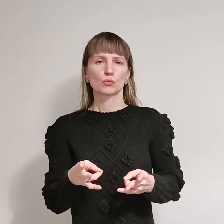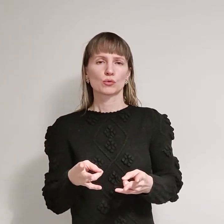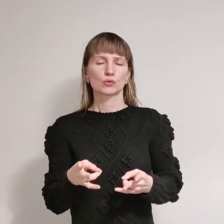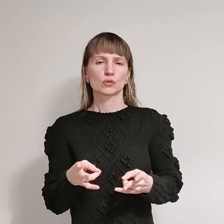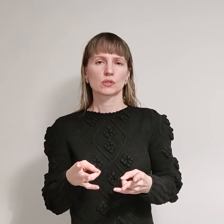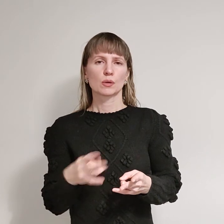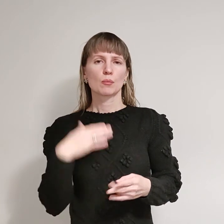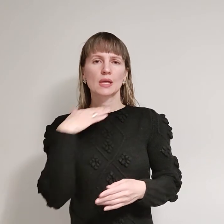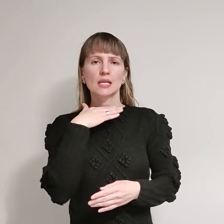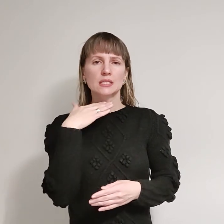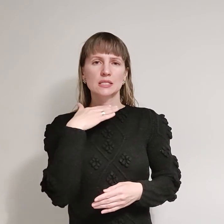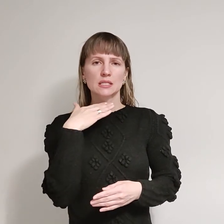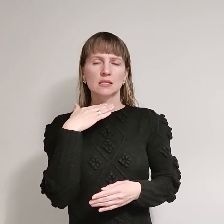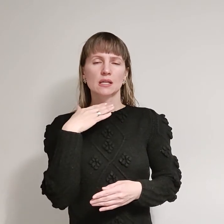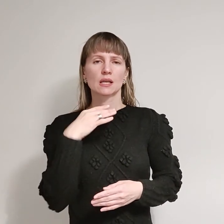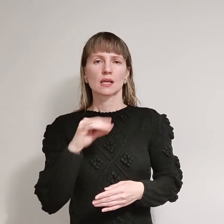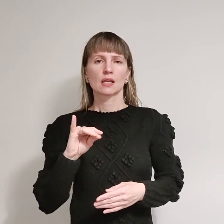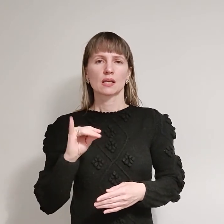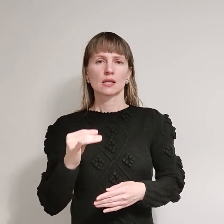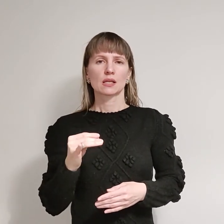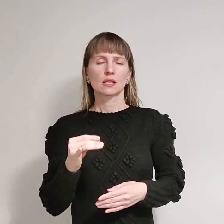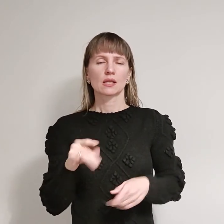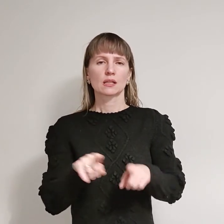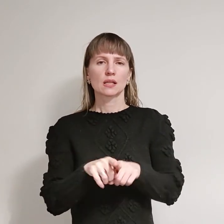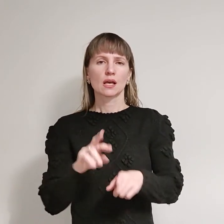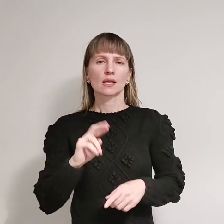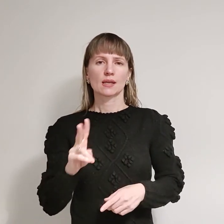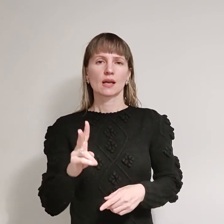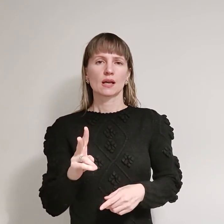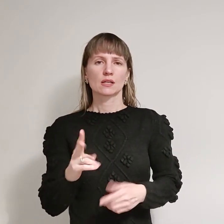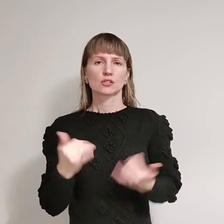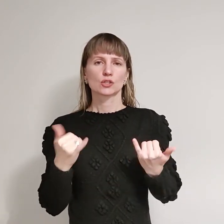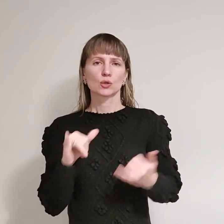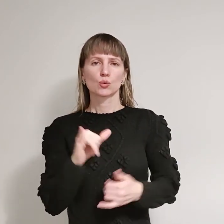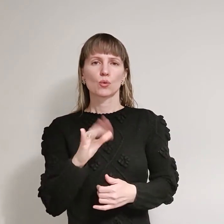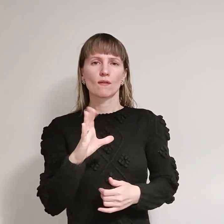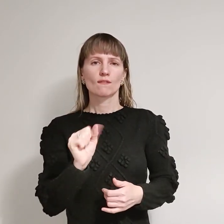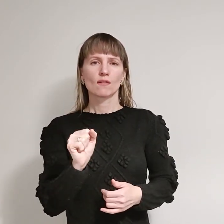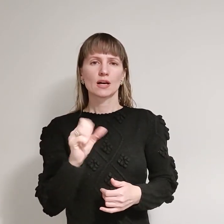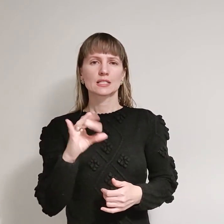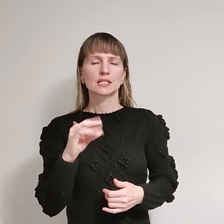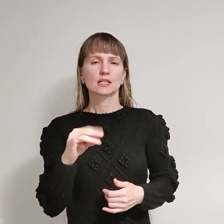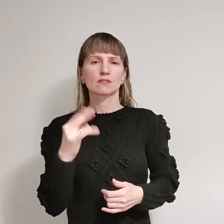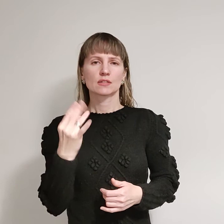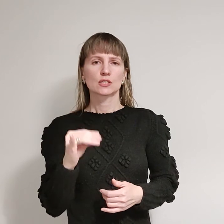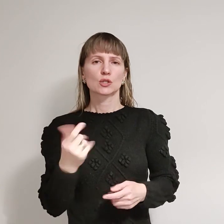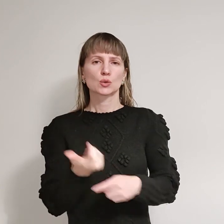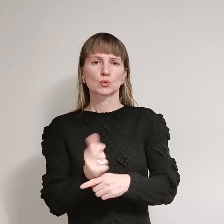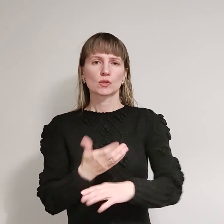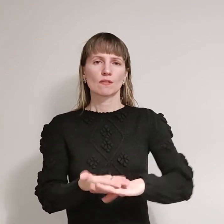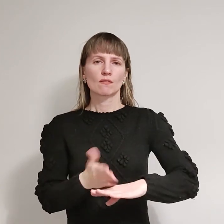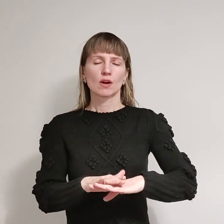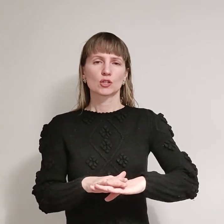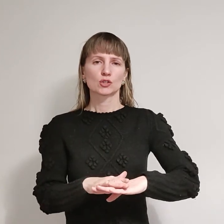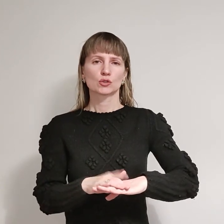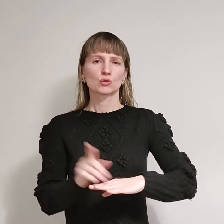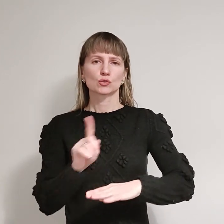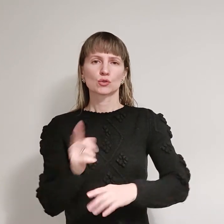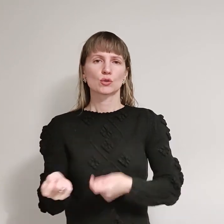потребують ясни. І так як зараз у Васильівці дуже важко щось доставити до